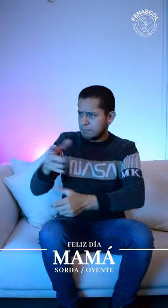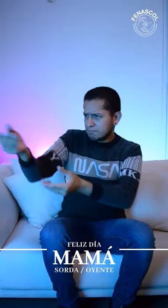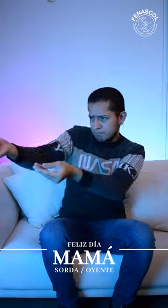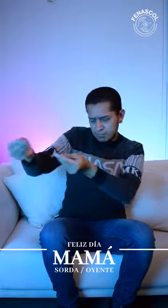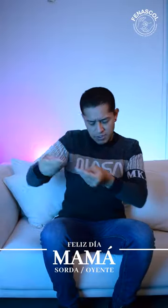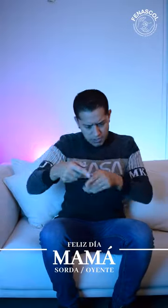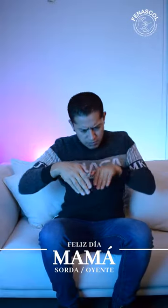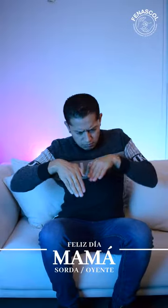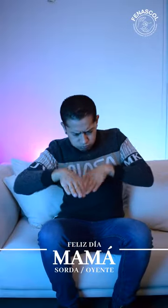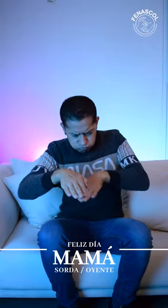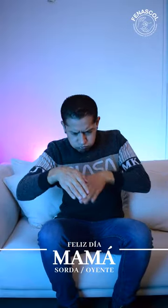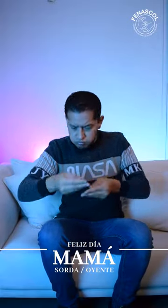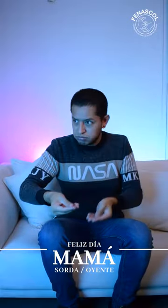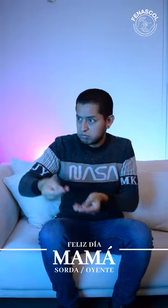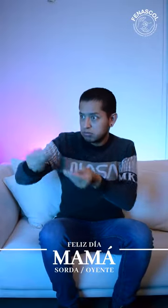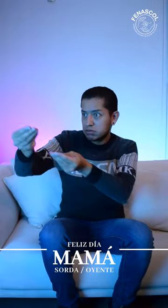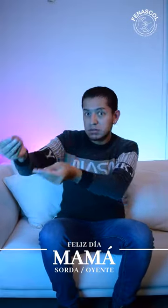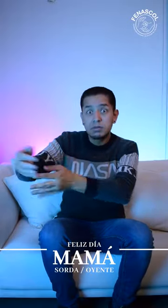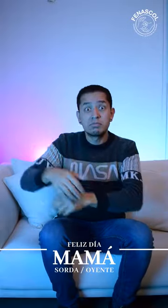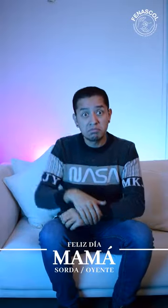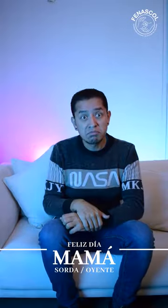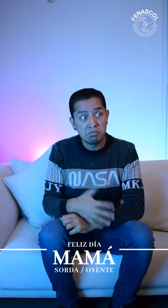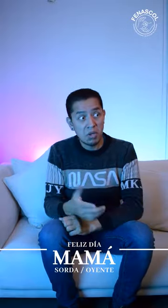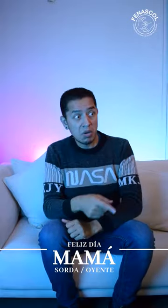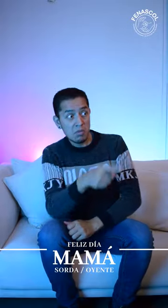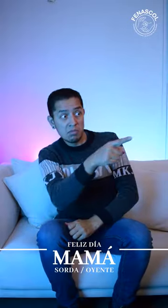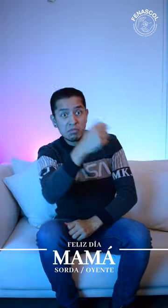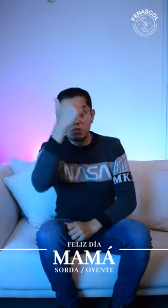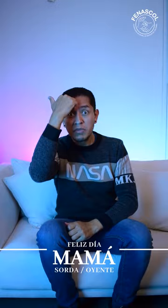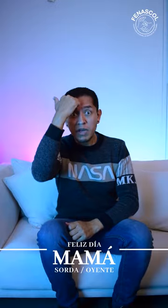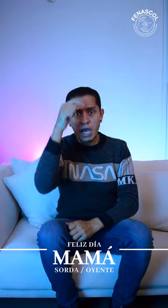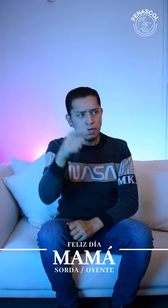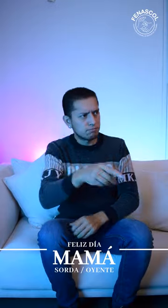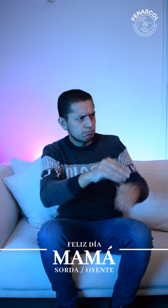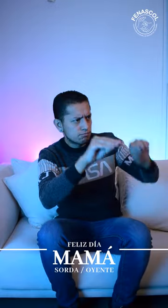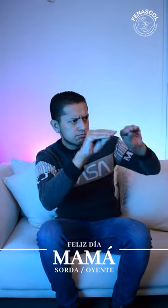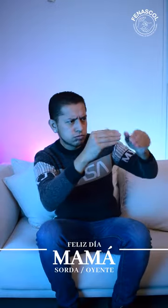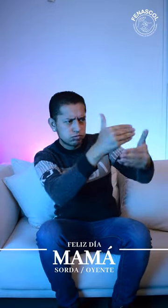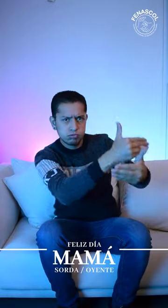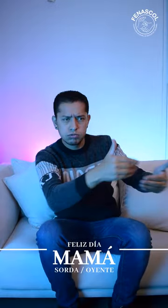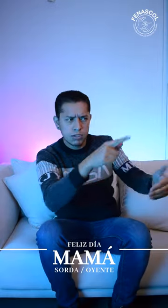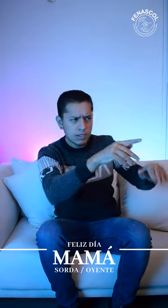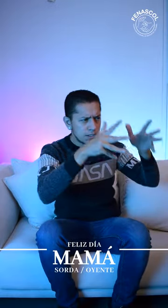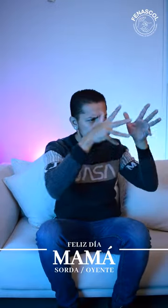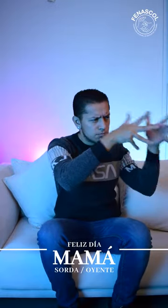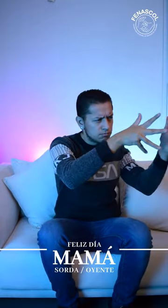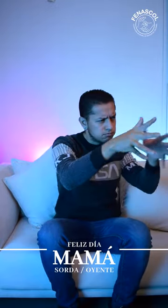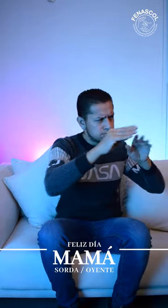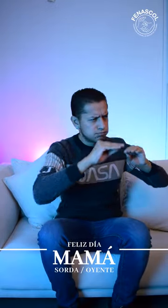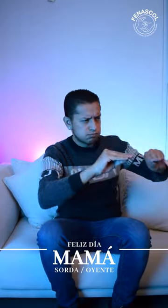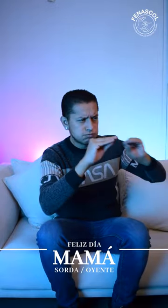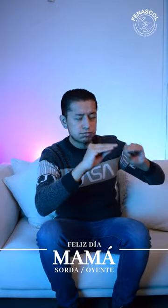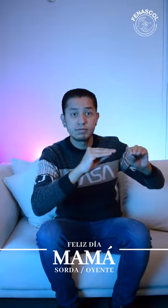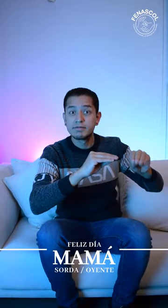costurera que repara prendas una madre docente que siempre